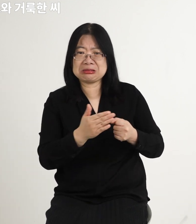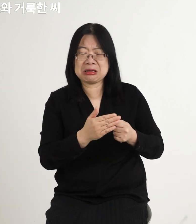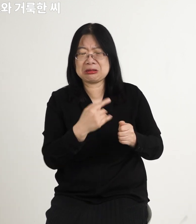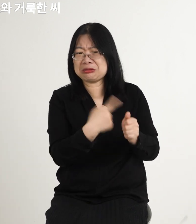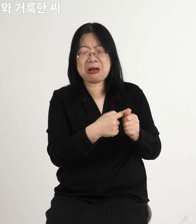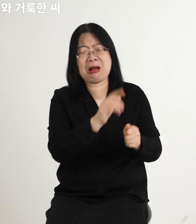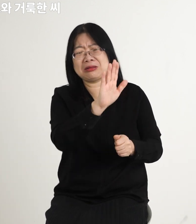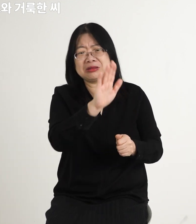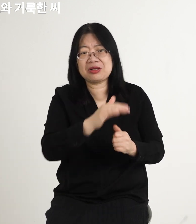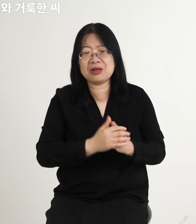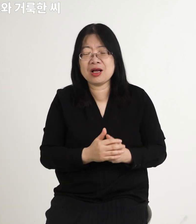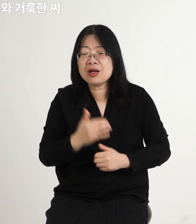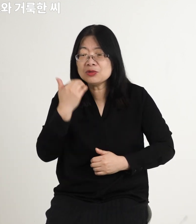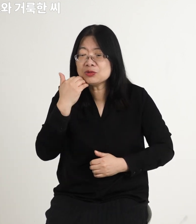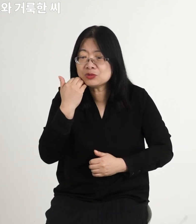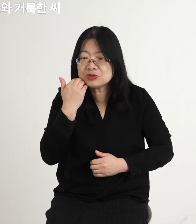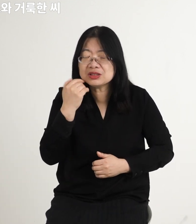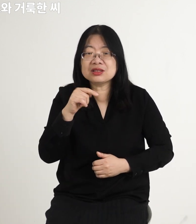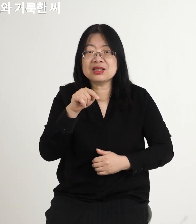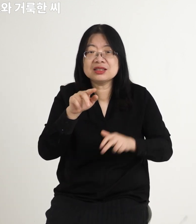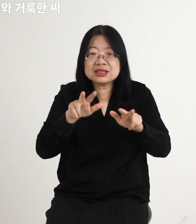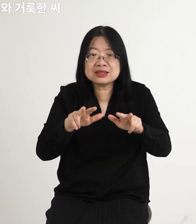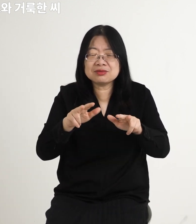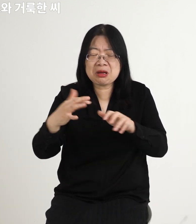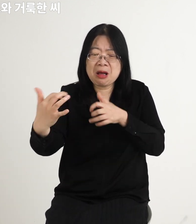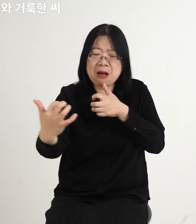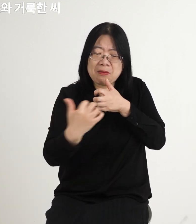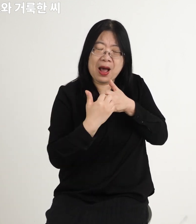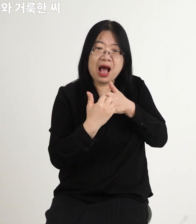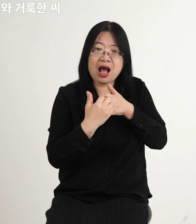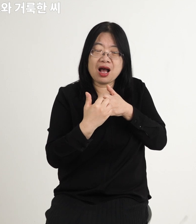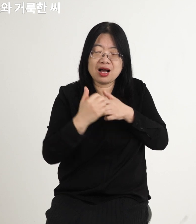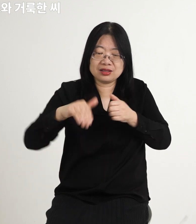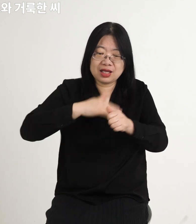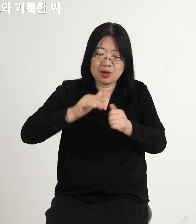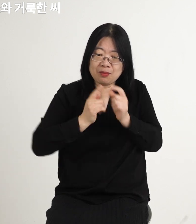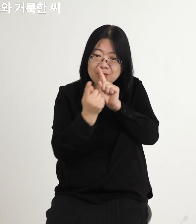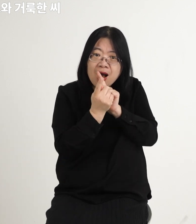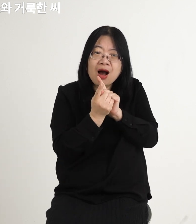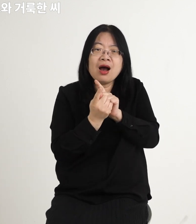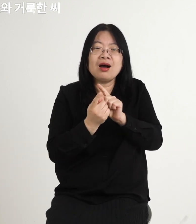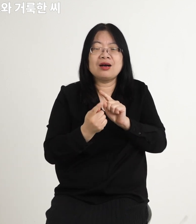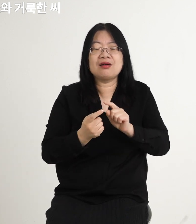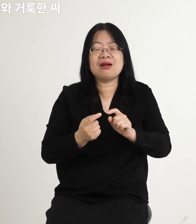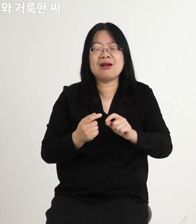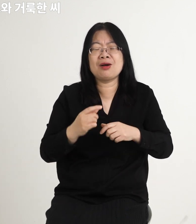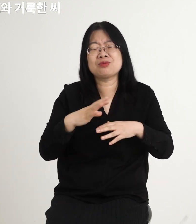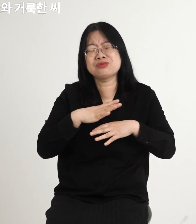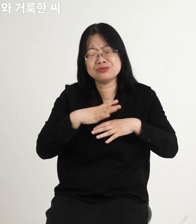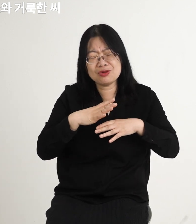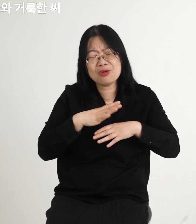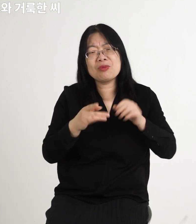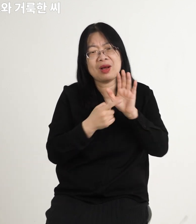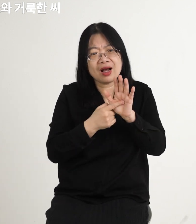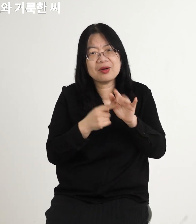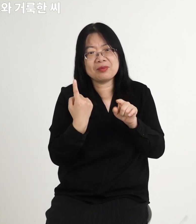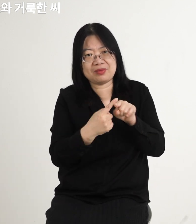상황을 맞이해도 당연한 반응일 수밖에 없다 그 말이에요. 자, 그런데